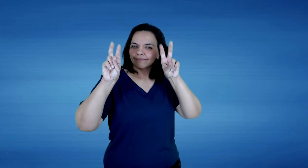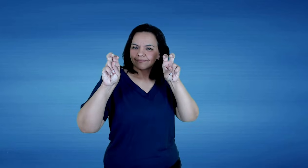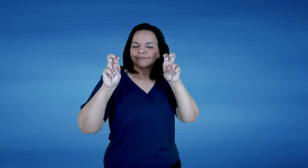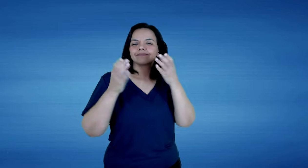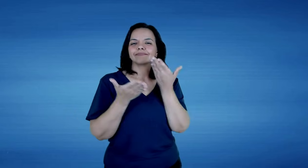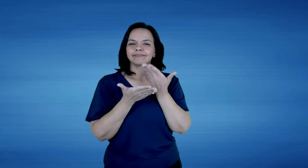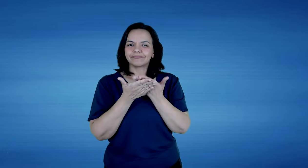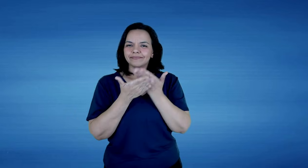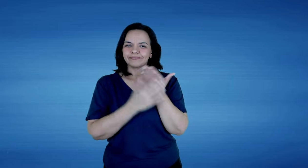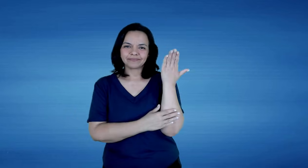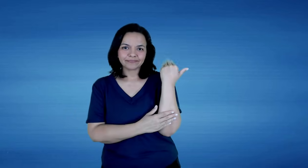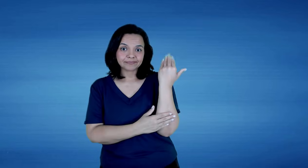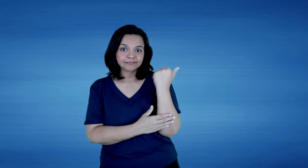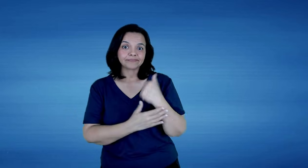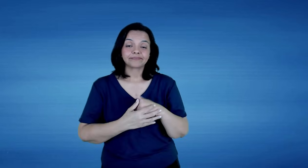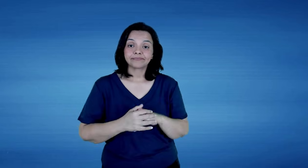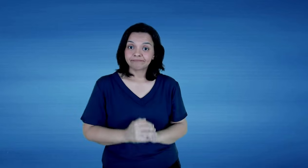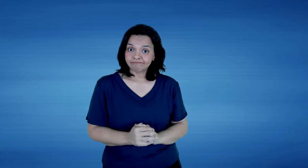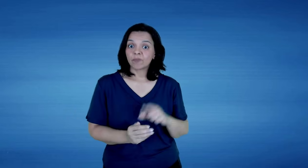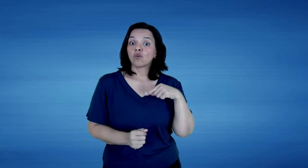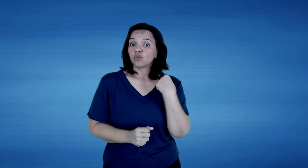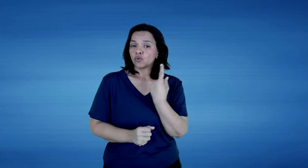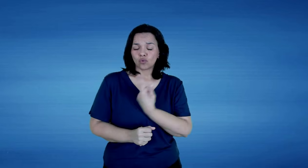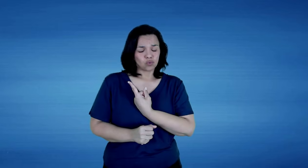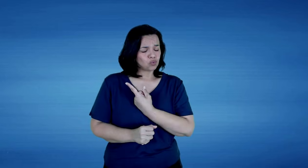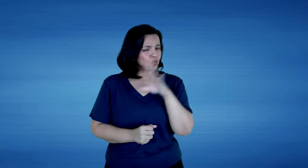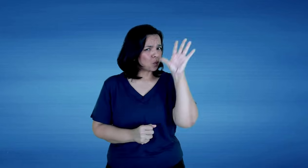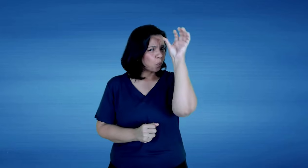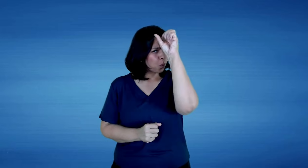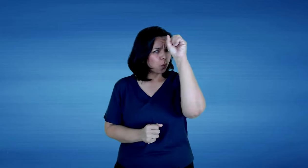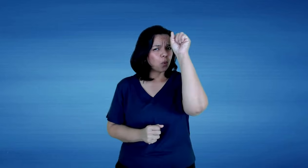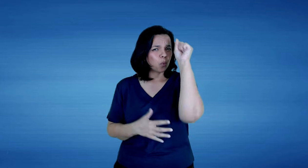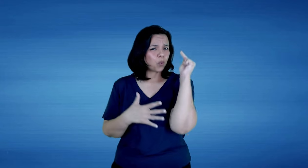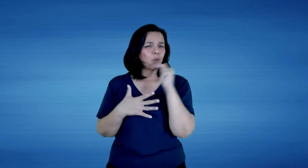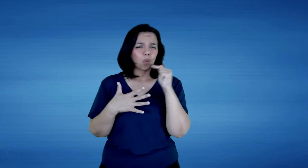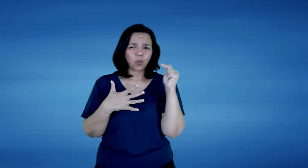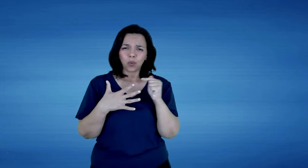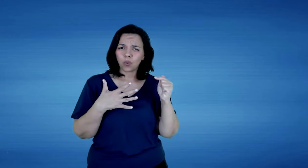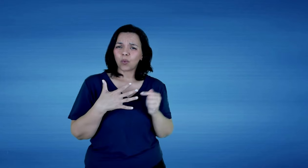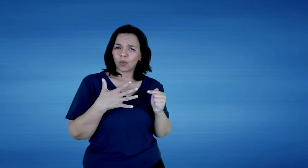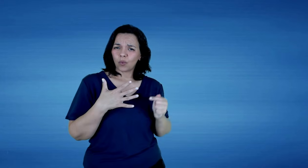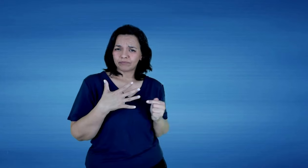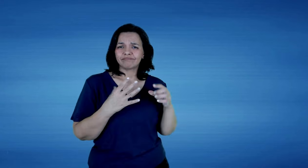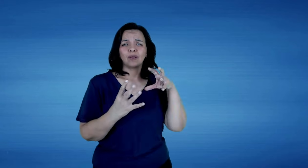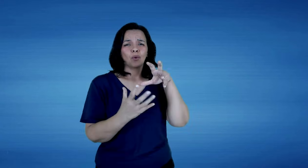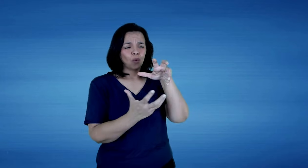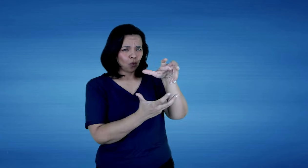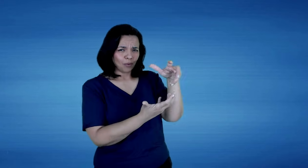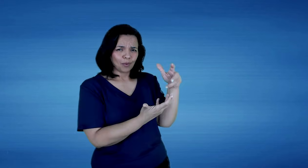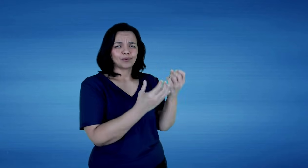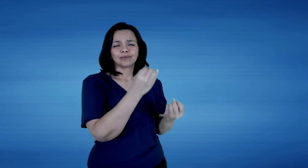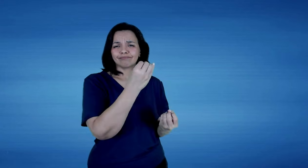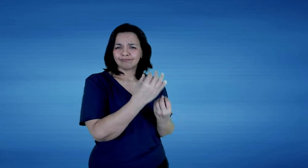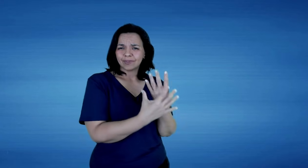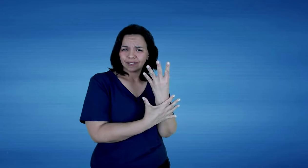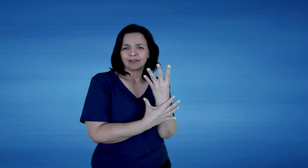Você lembra o nosso tema da aula passada, o nosso estudo? Nós aprendemos muitas coisas sobre